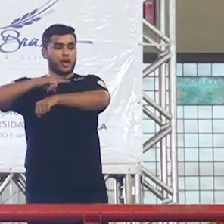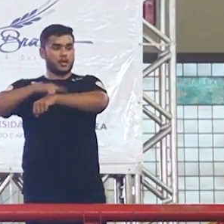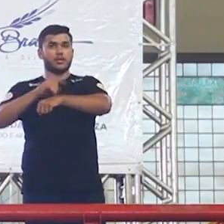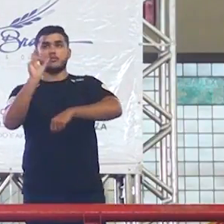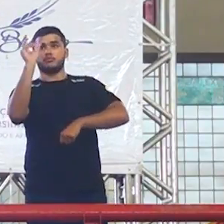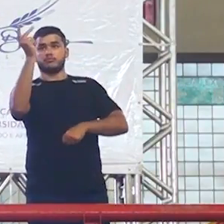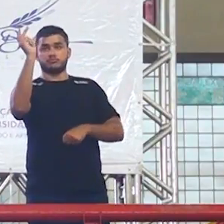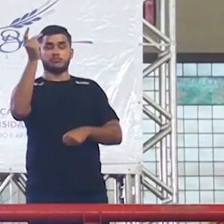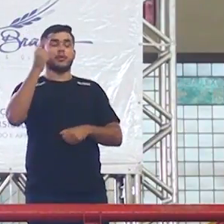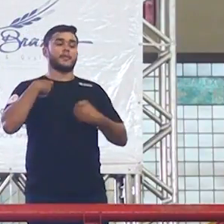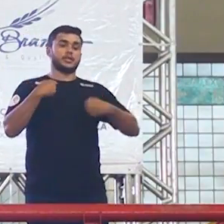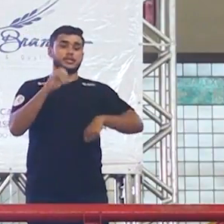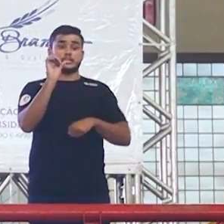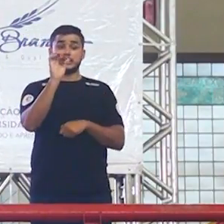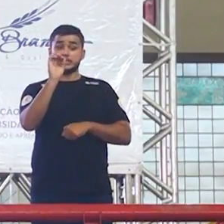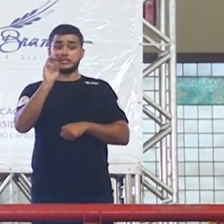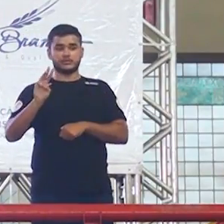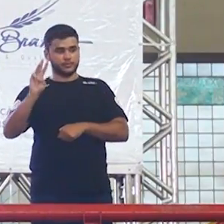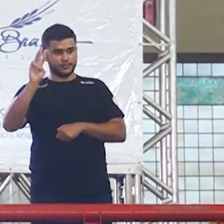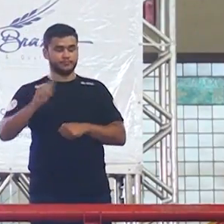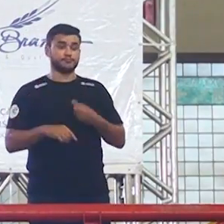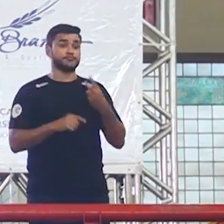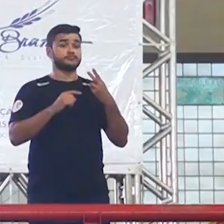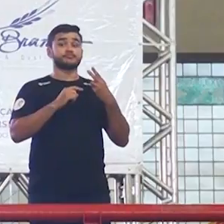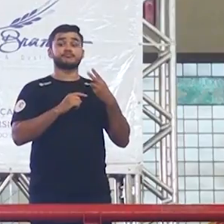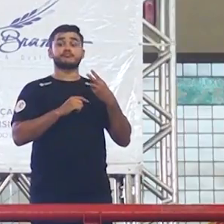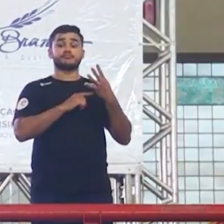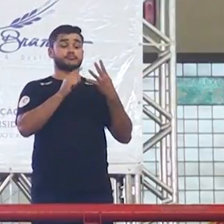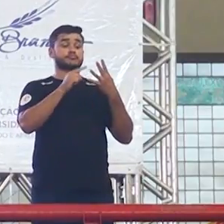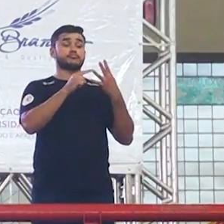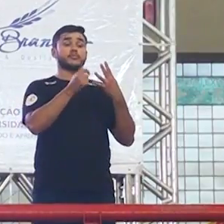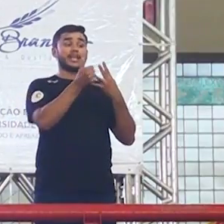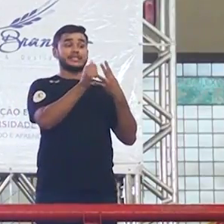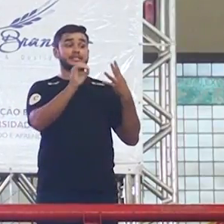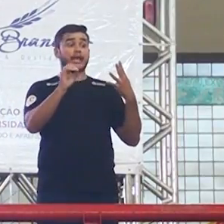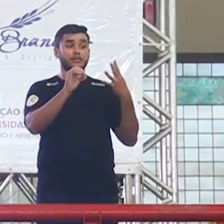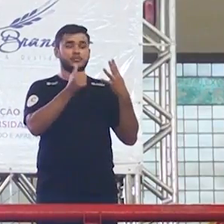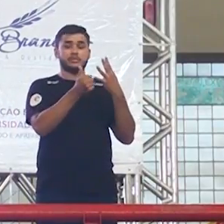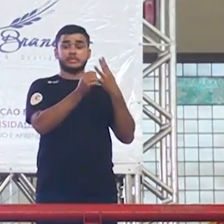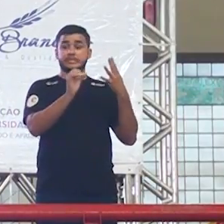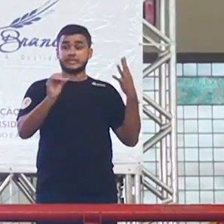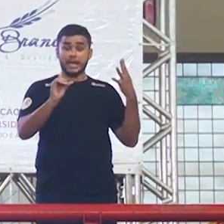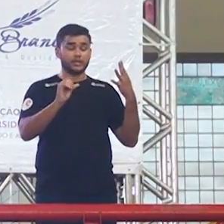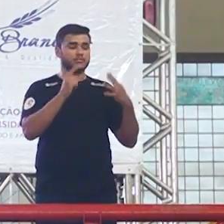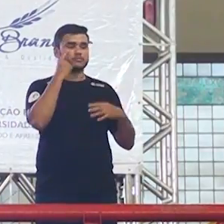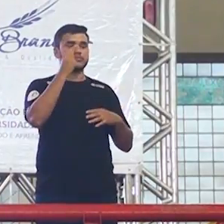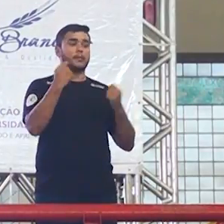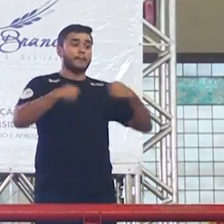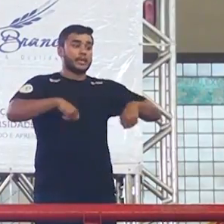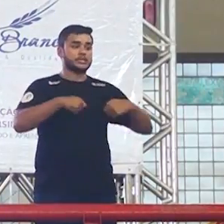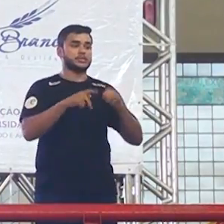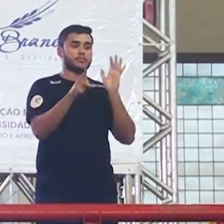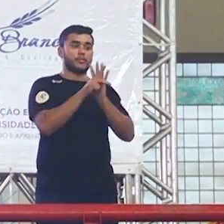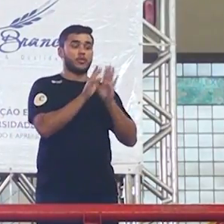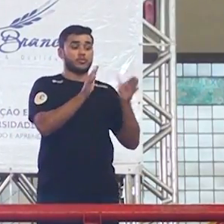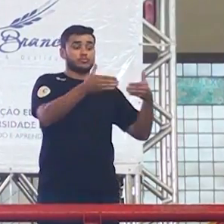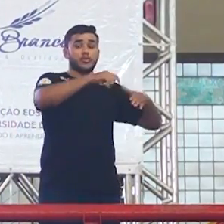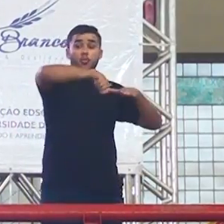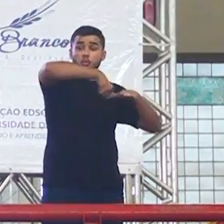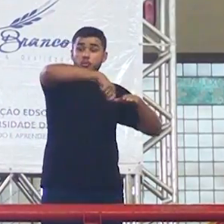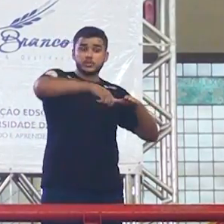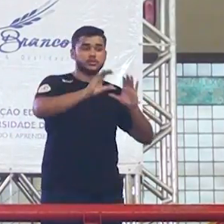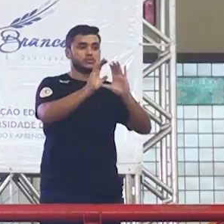eu vou ter as duas de 100 watts? Na cozinha e no quarto sala. Pois bem, nós vamos somar